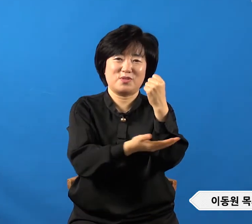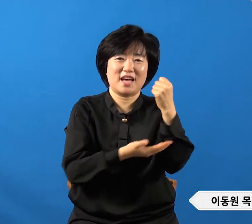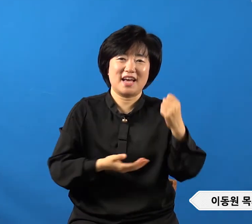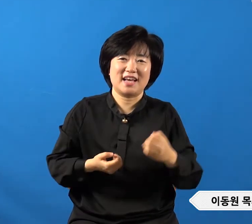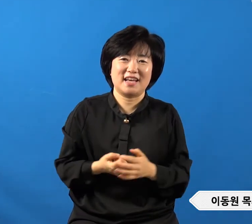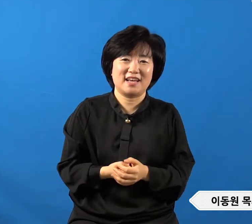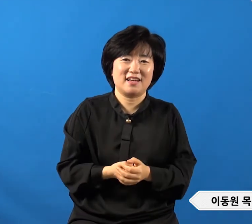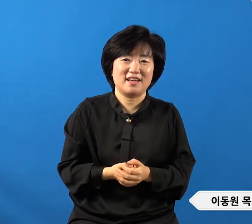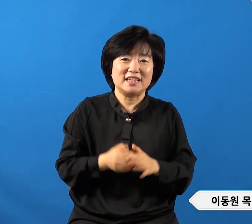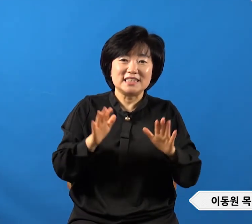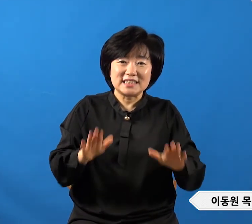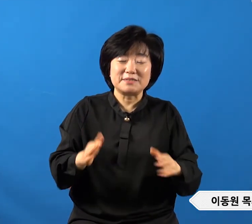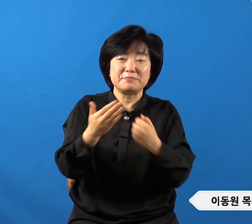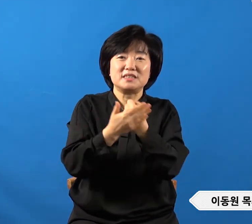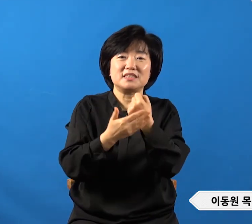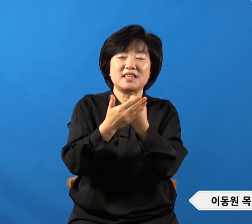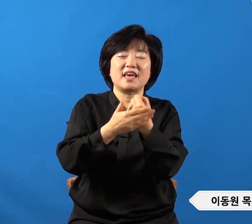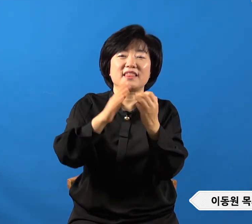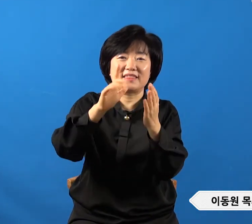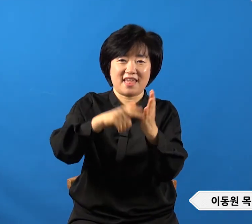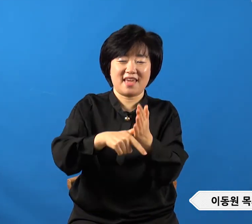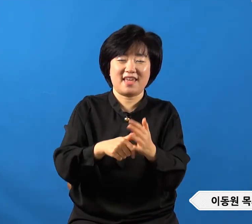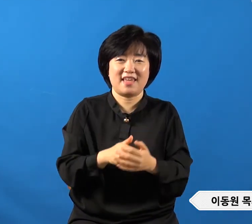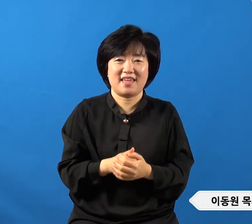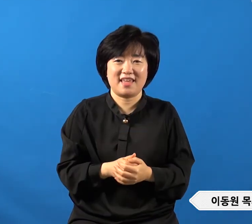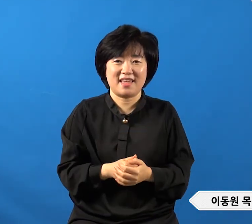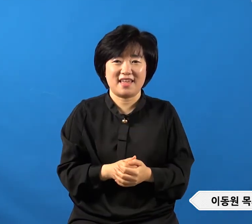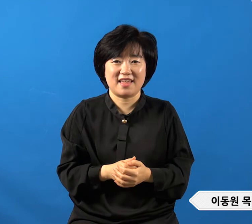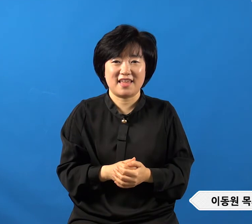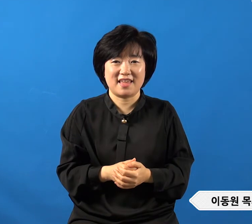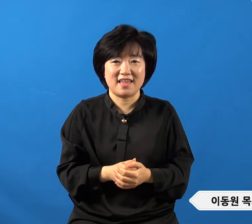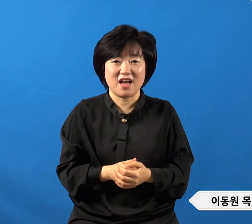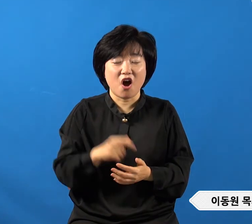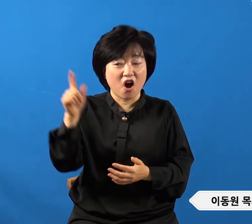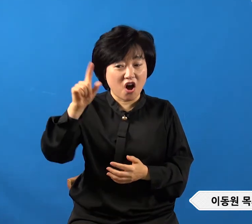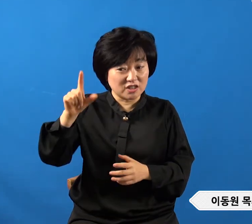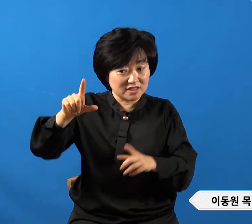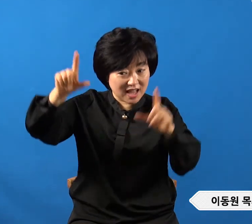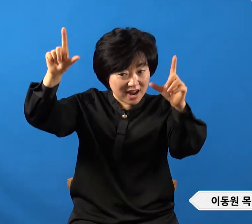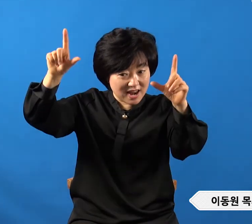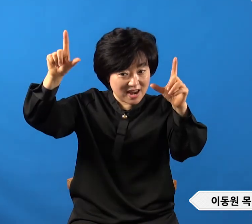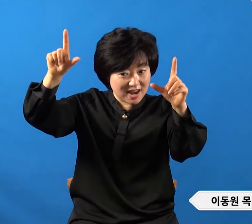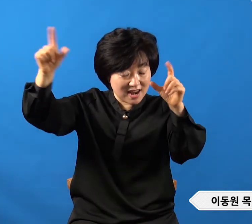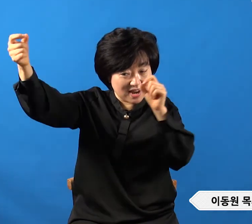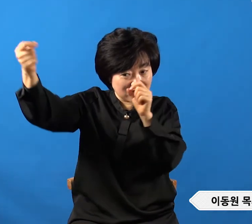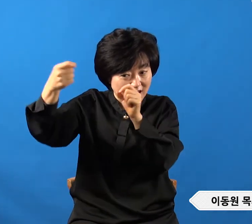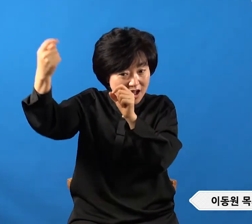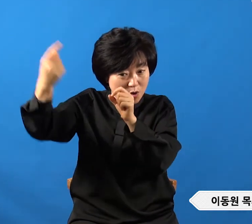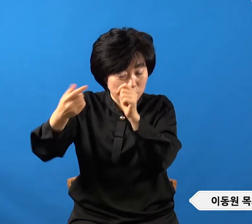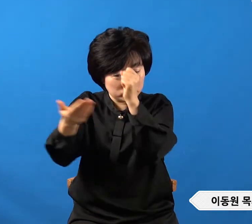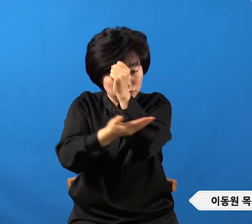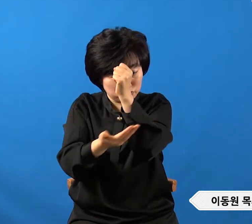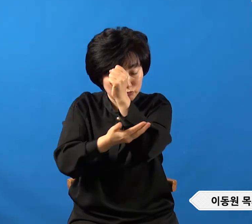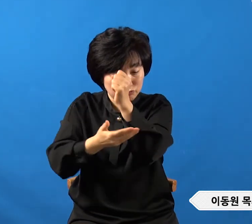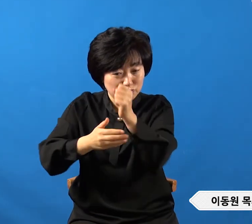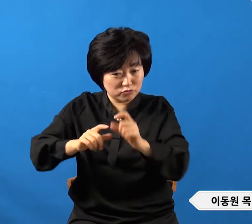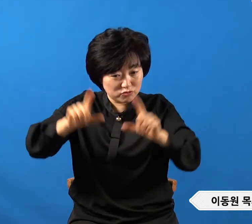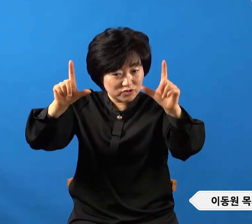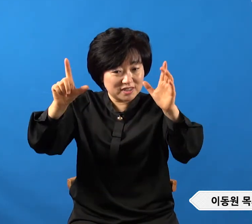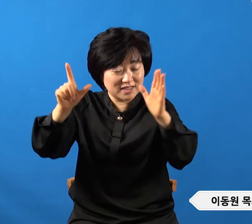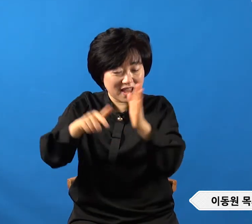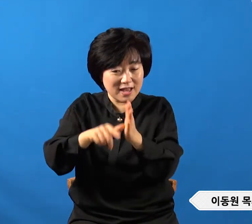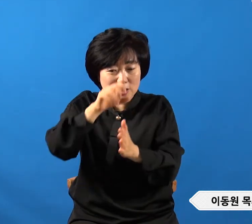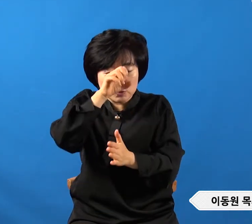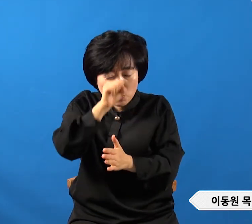지금은 바로 은혜의 때입니다. 자, 그 어느 날 다가올 추수 때, 그때